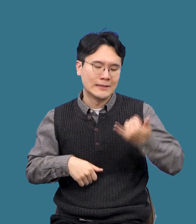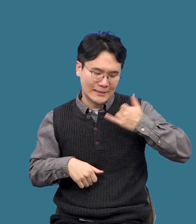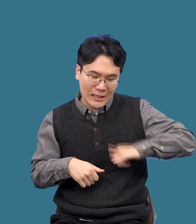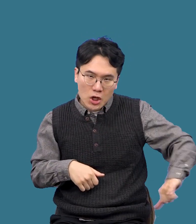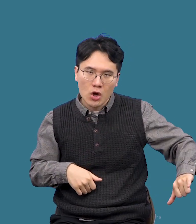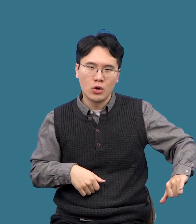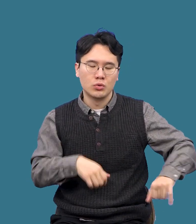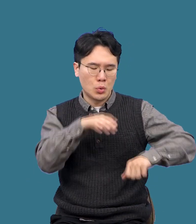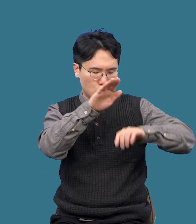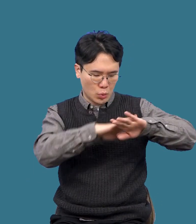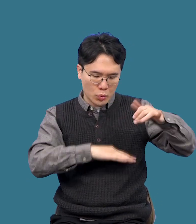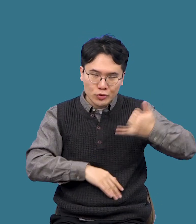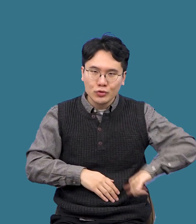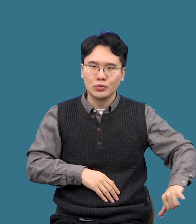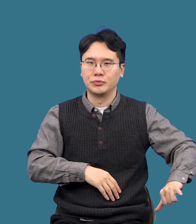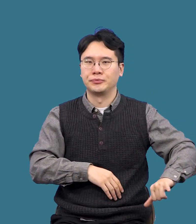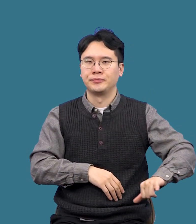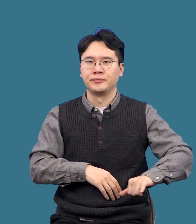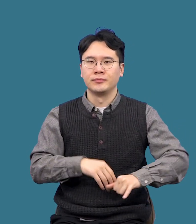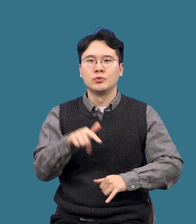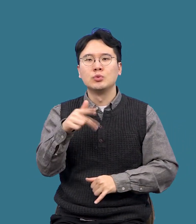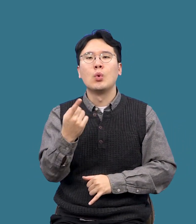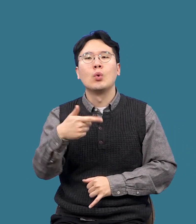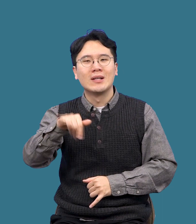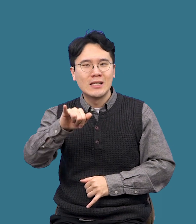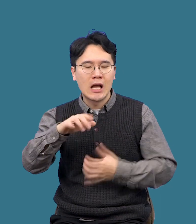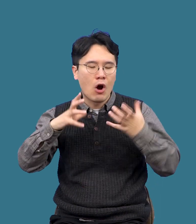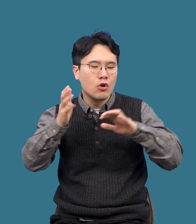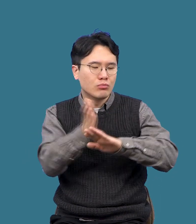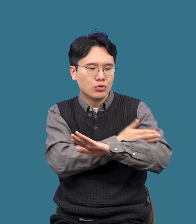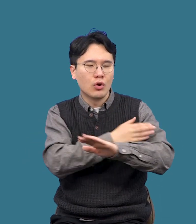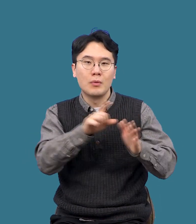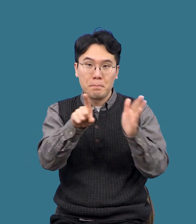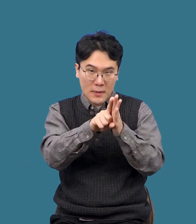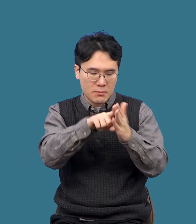손주들에게 조기 신앙 교육을 하고 있나요?